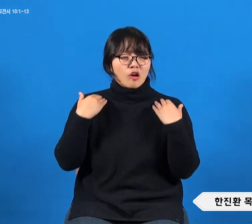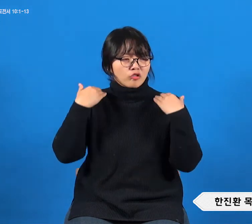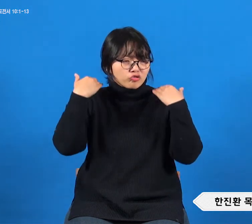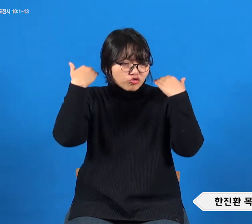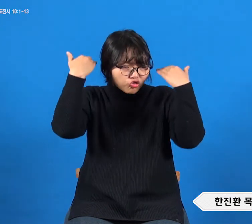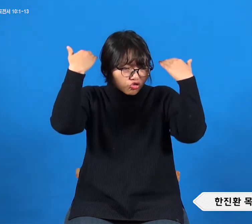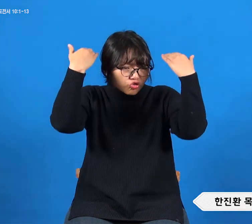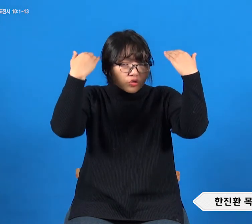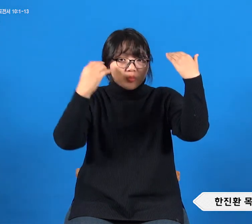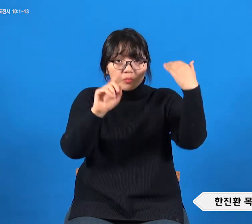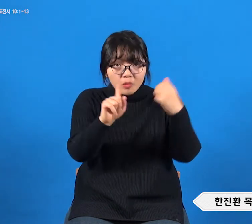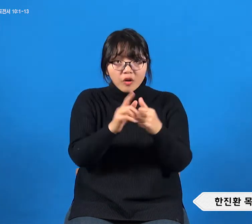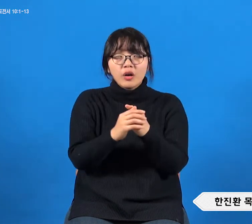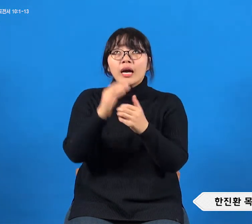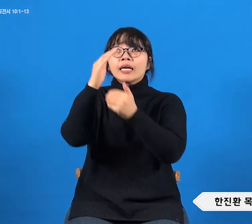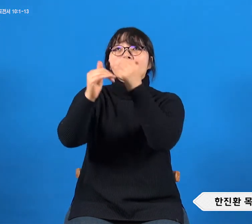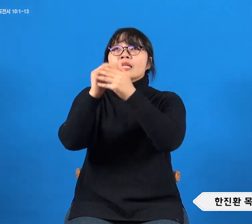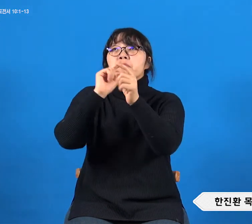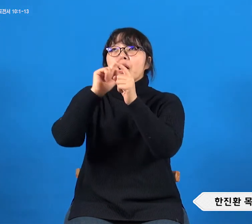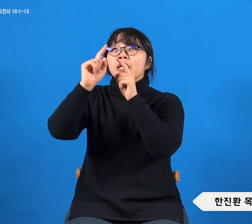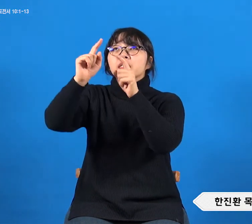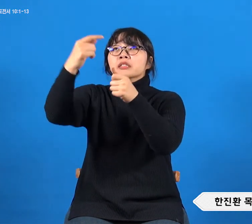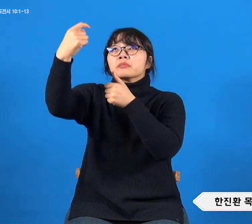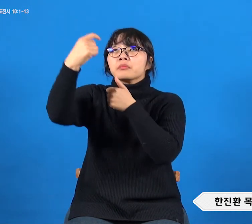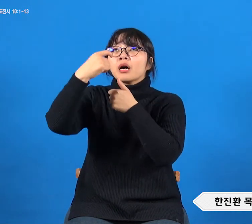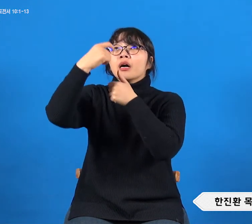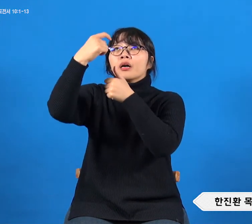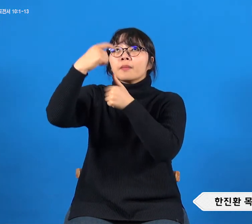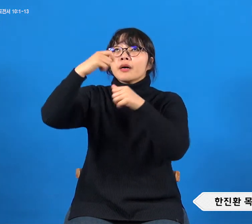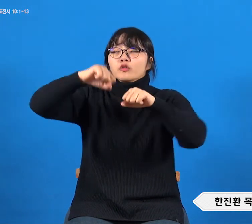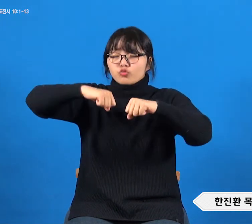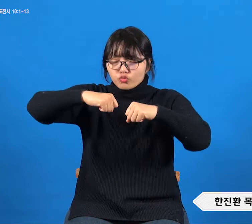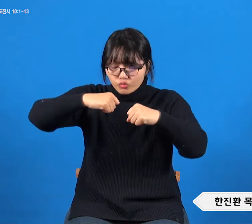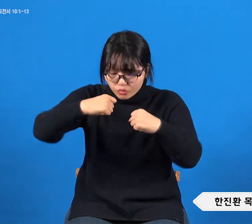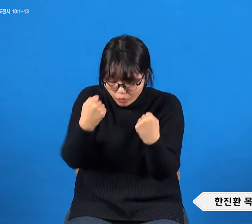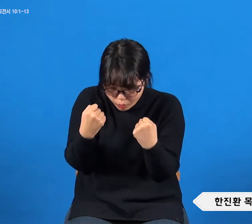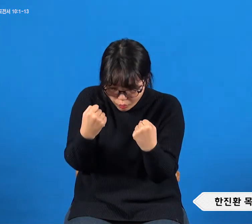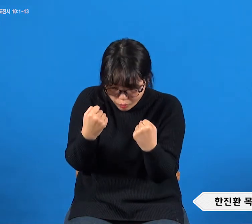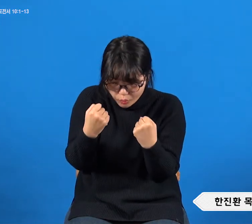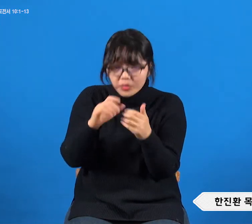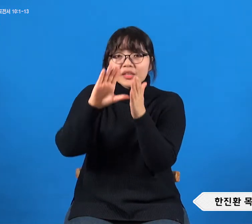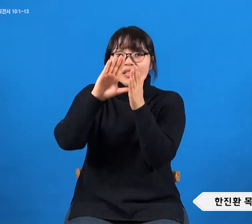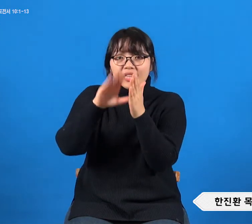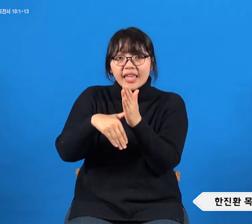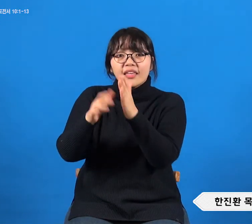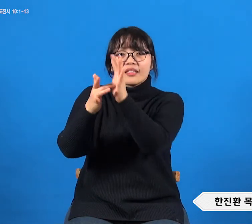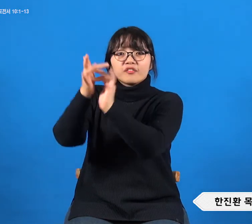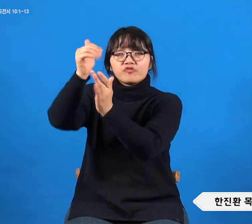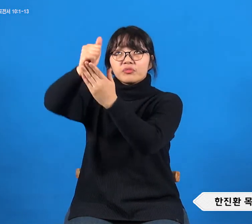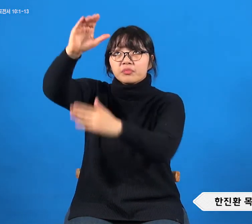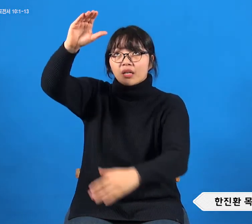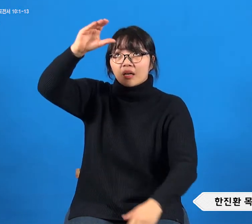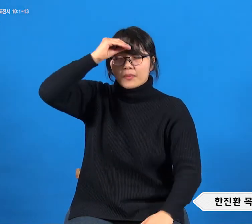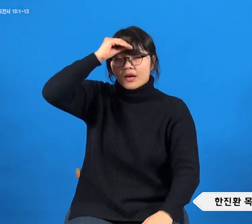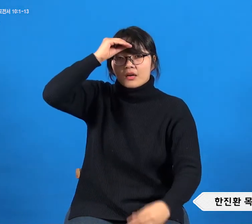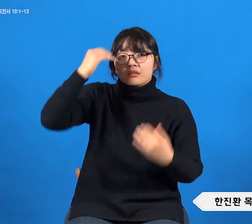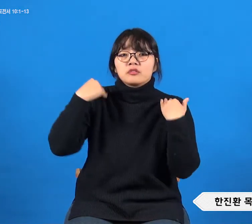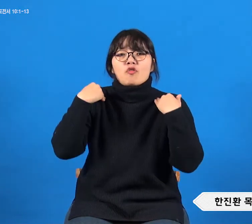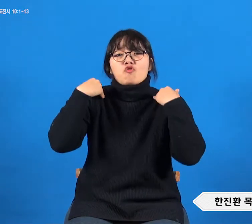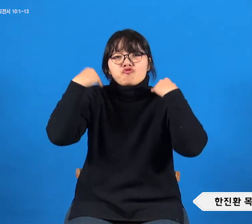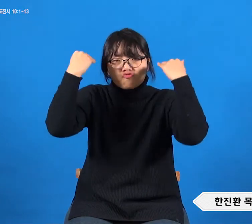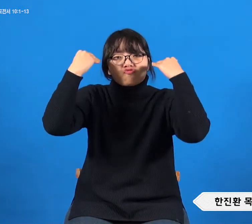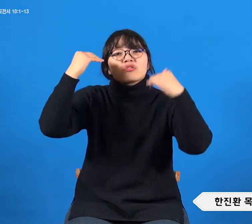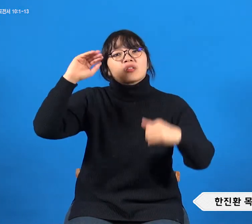성숙은 한마디 말씀이라도 순종할 때예요. 그럴 때 우리가 예수님을 점점 닮아가는 것이고 그것이